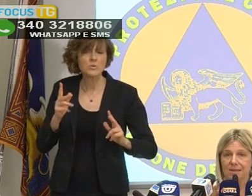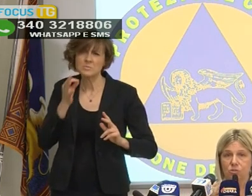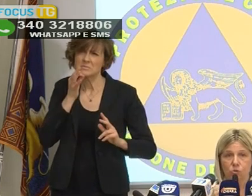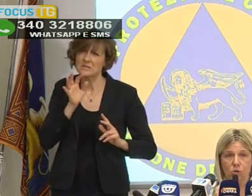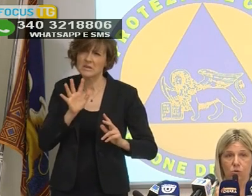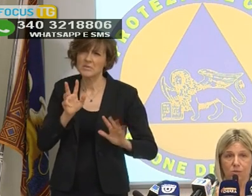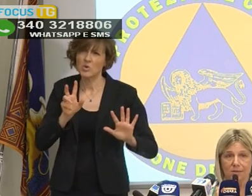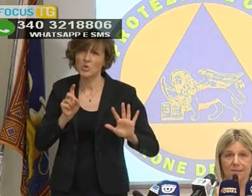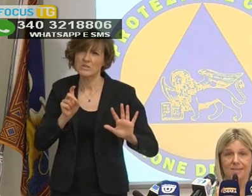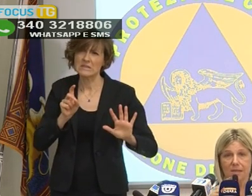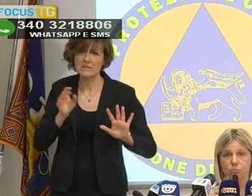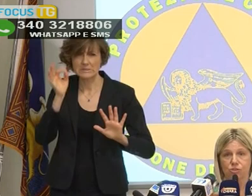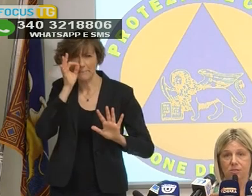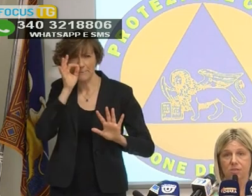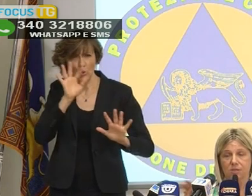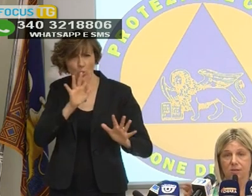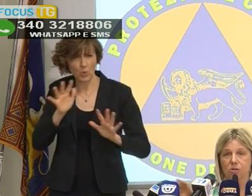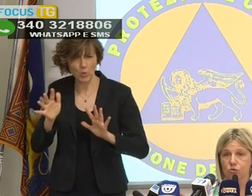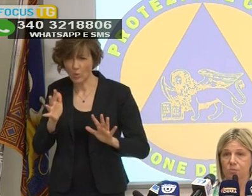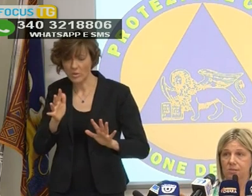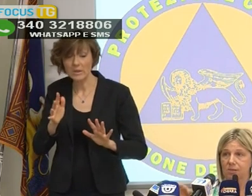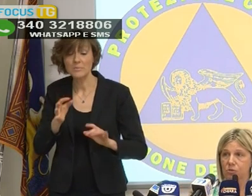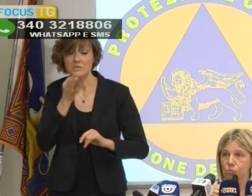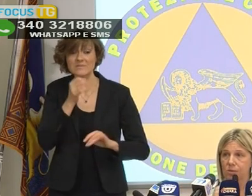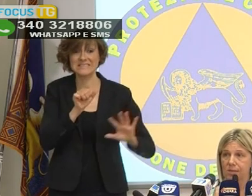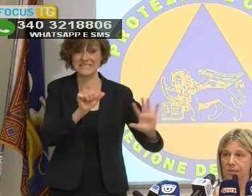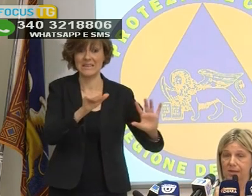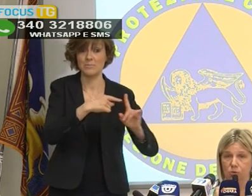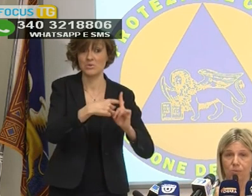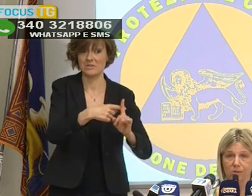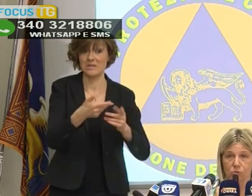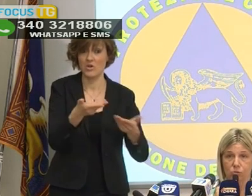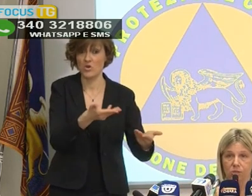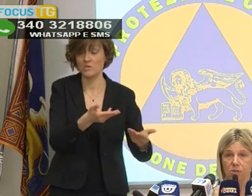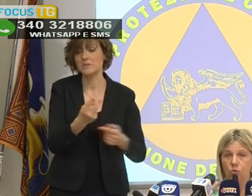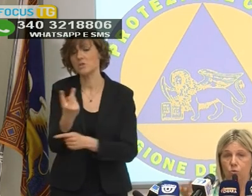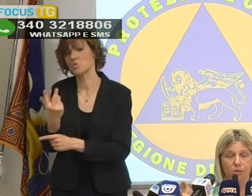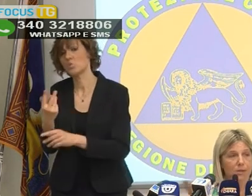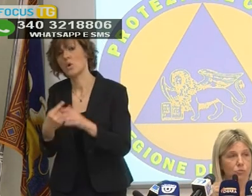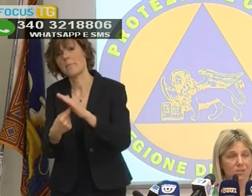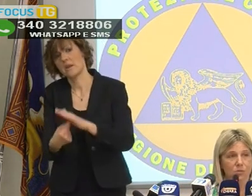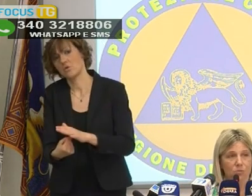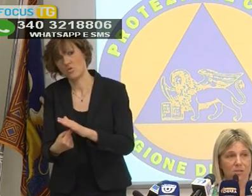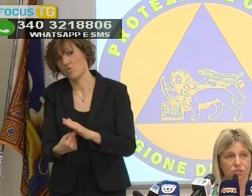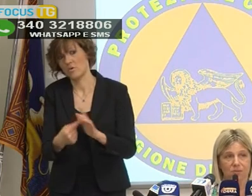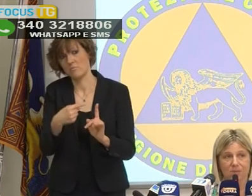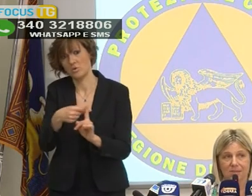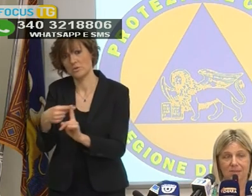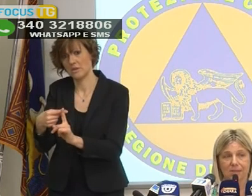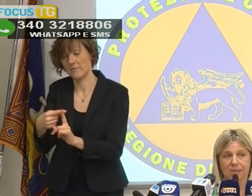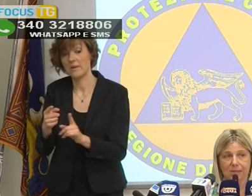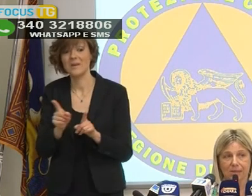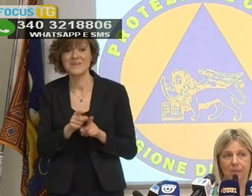sembra l'esito è quello dei 6 positivi tra gli ospiti e 2 tra gli operatori, con la notizia, come diceva